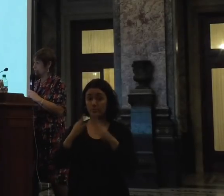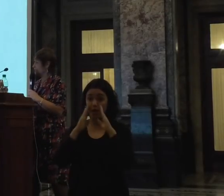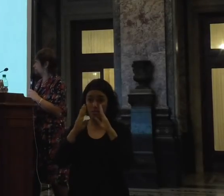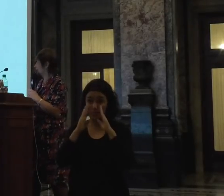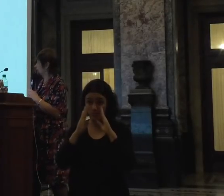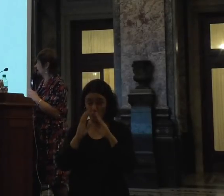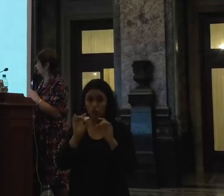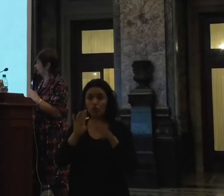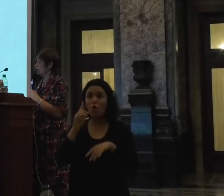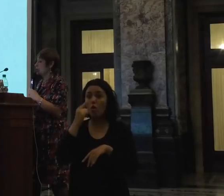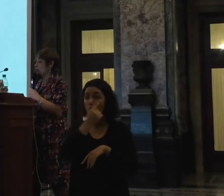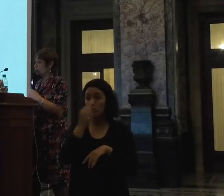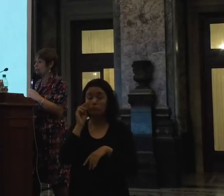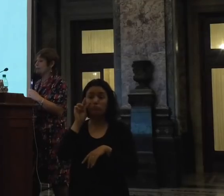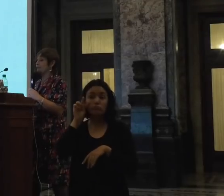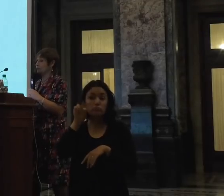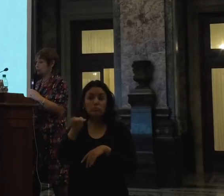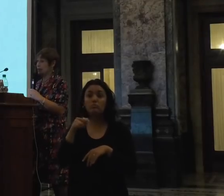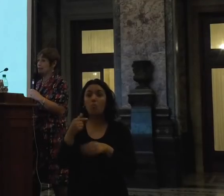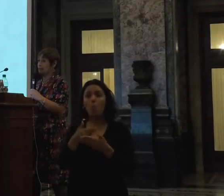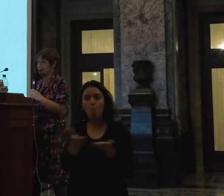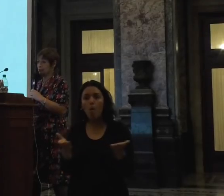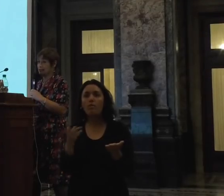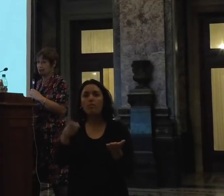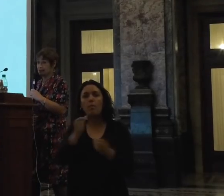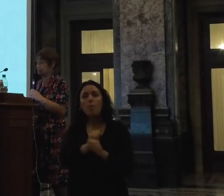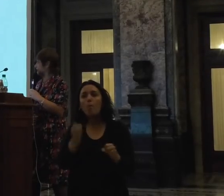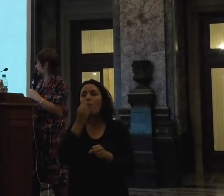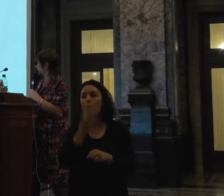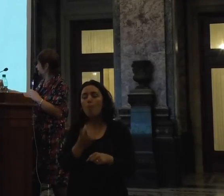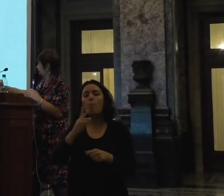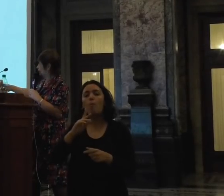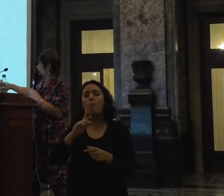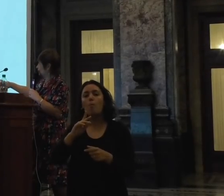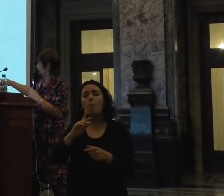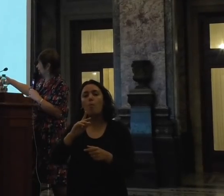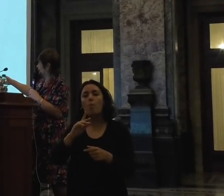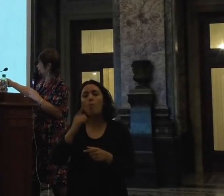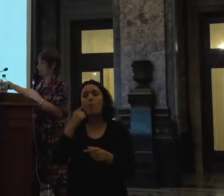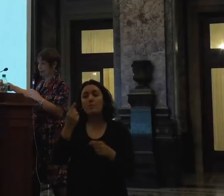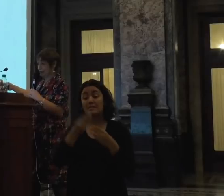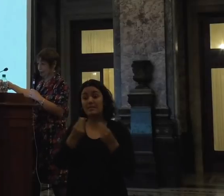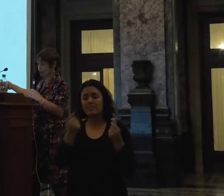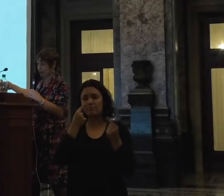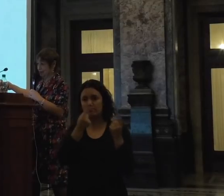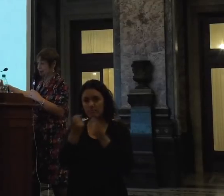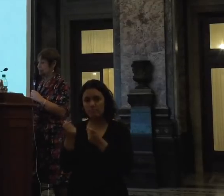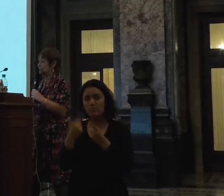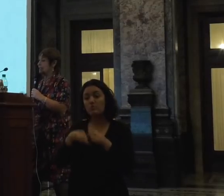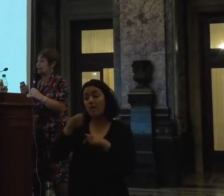ojos, nada más la atención encubierta, puede mejorar el contraste a la sensibilidad. Por eso ahora tenemos esta línea